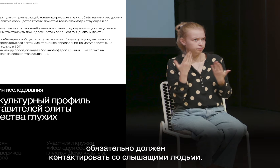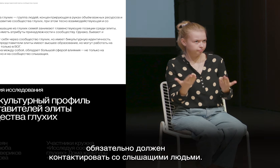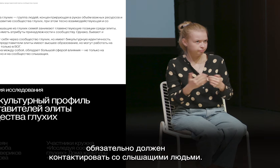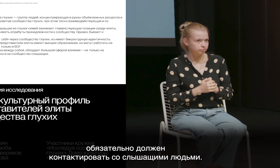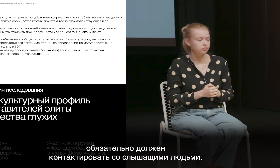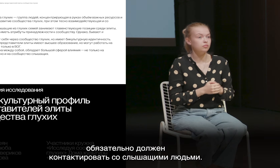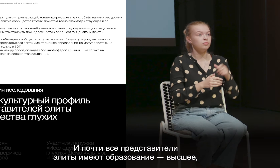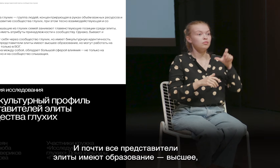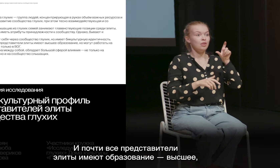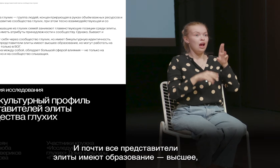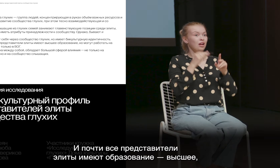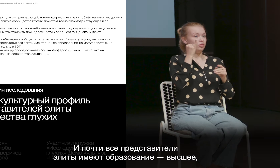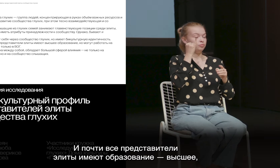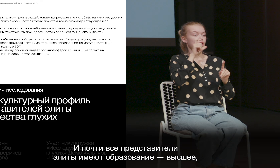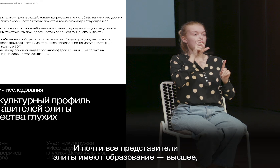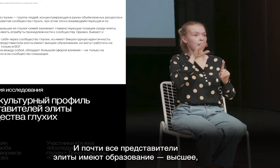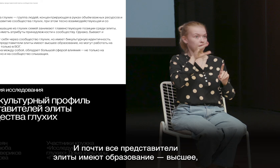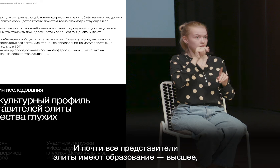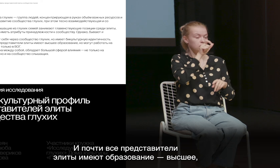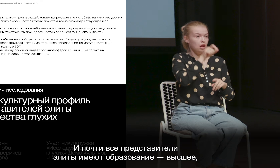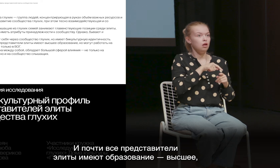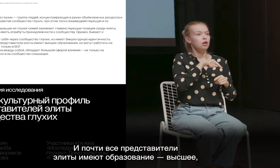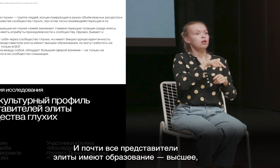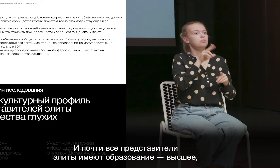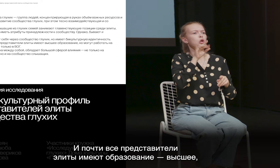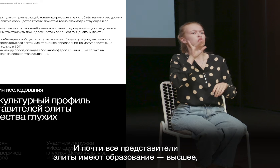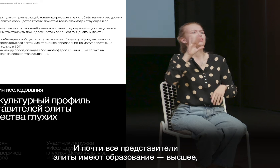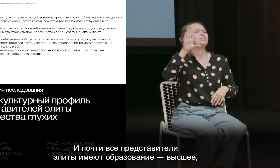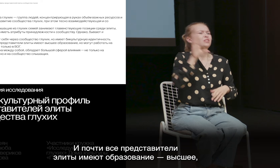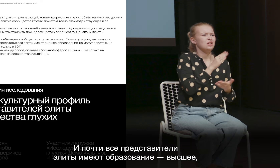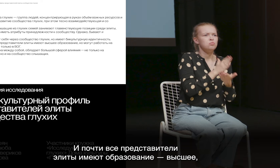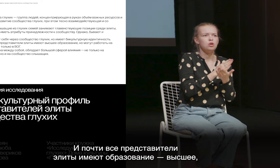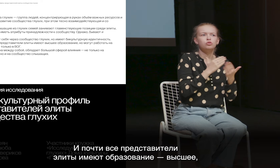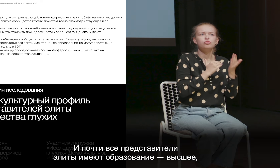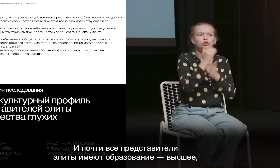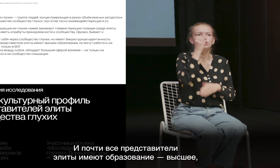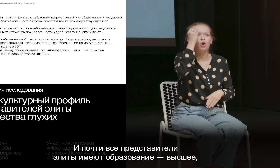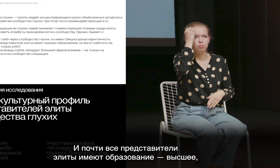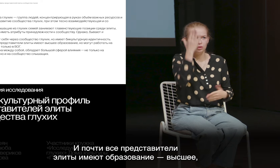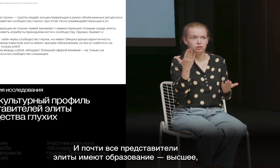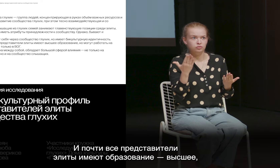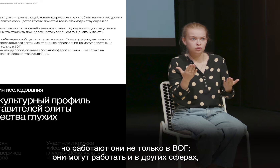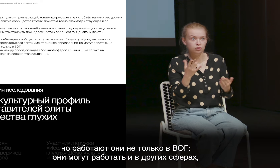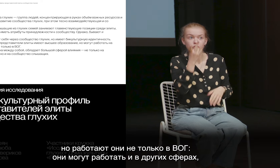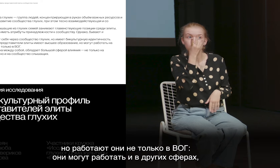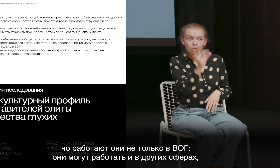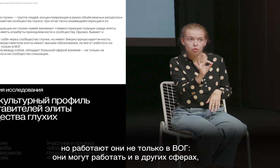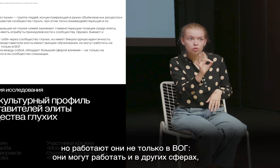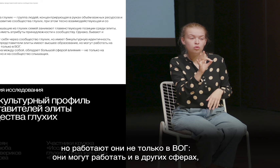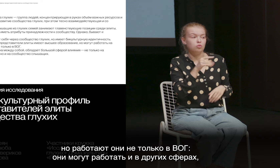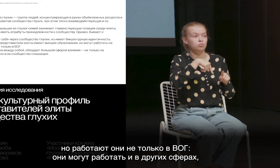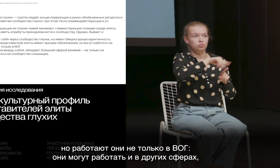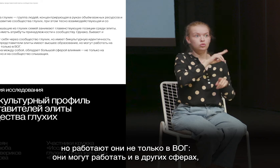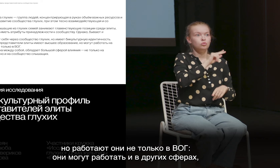контактировать со сообществом слышащих. И элита, почти в элите все почти имеют образование